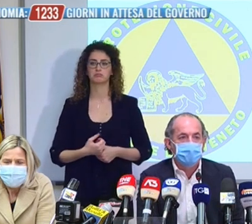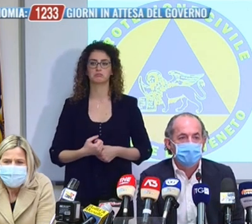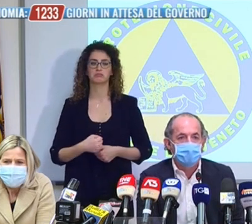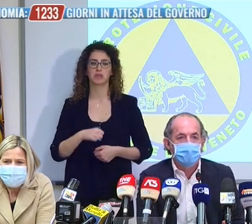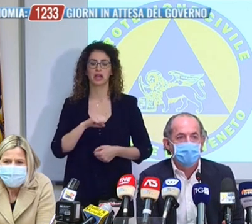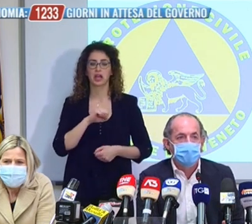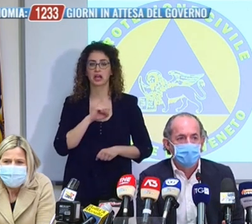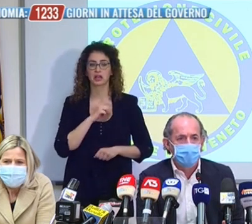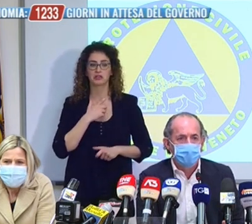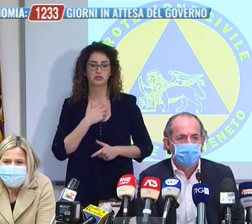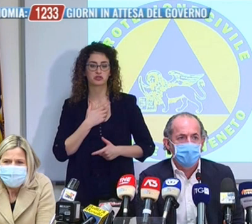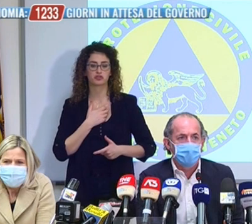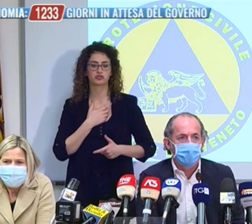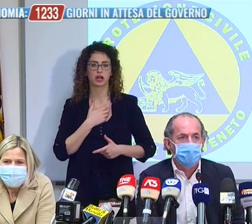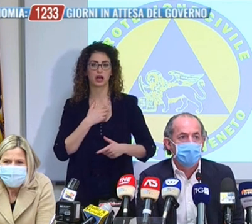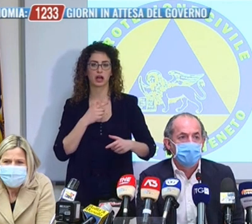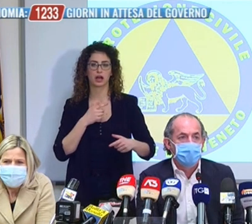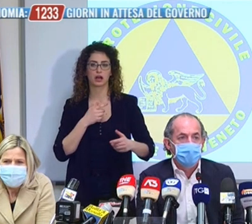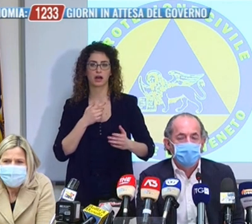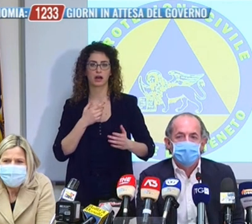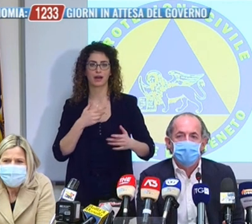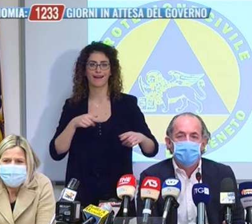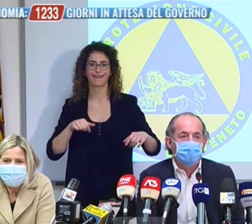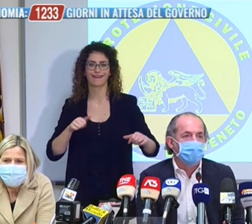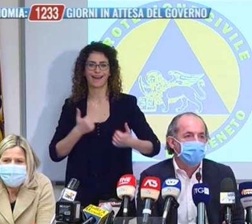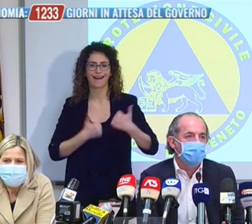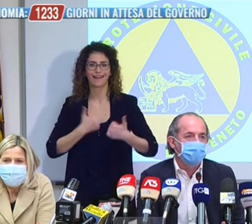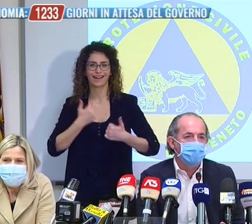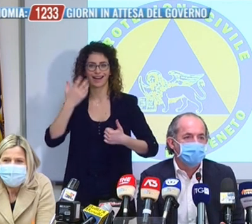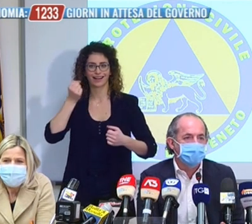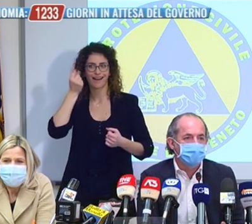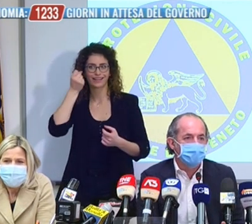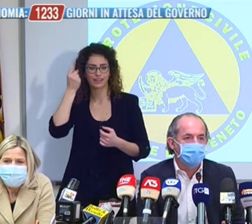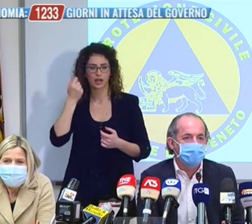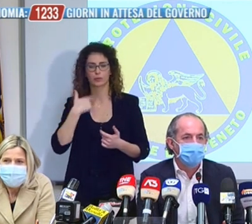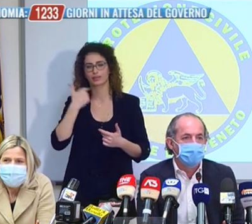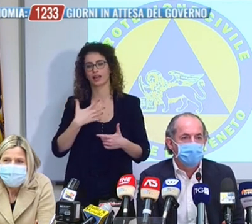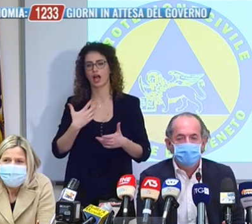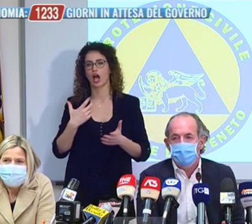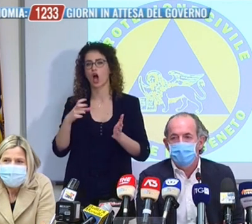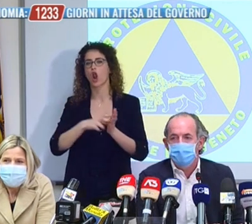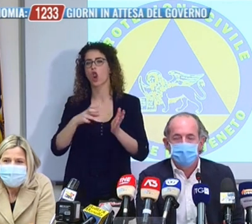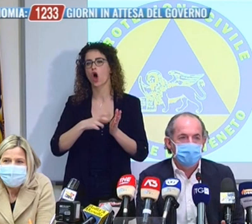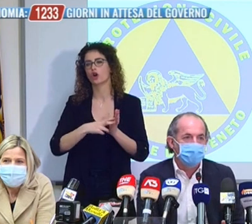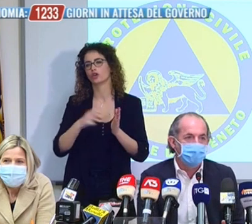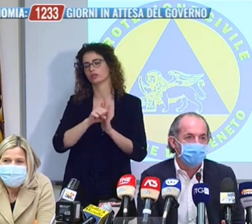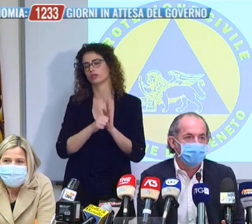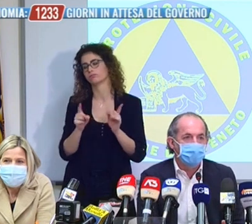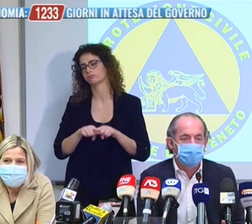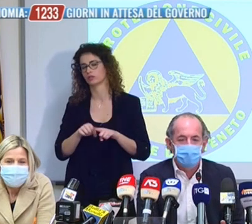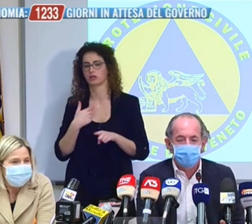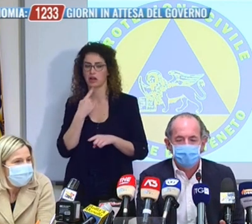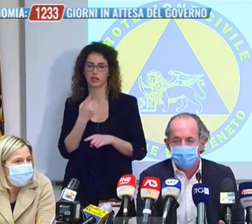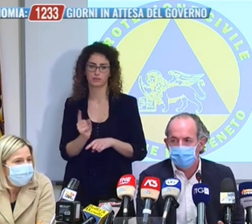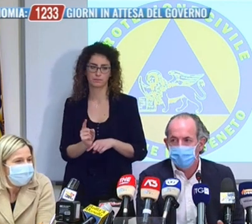immagino un concorso di idee per ottenere i loghi. E poi sapete, i loghi hanno tutti la stessa storia. Adesso evito di citare alcuni loghi